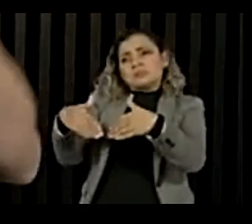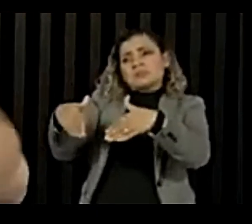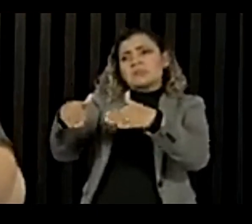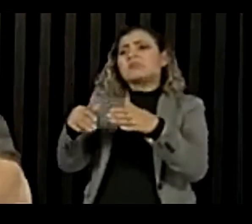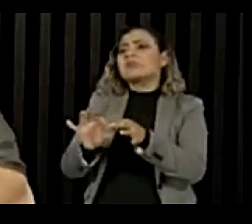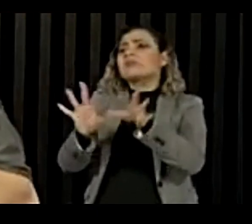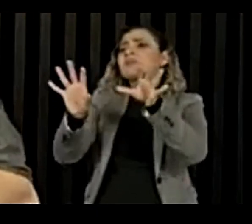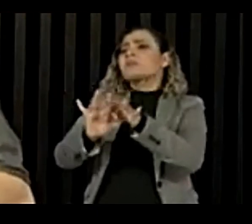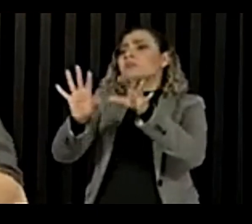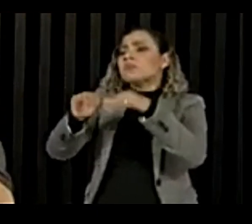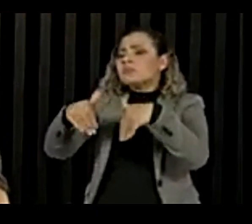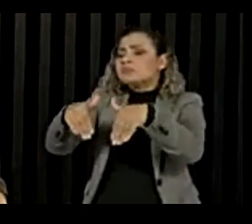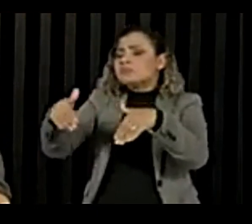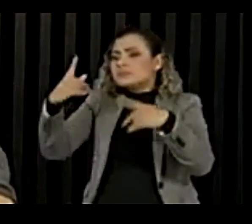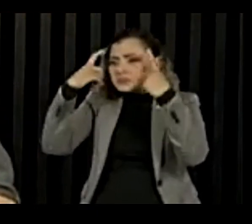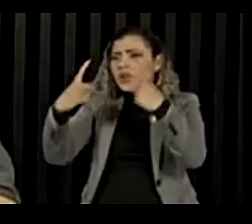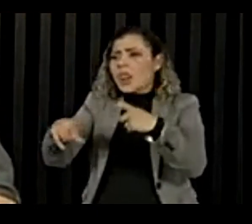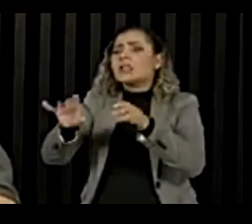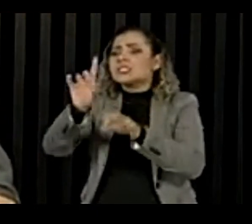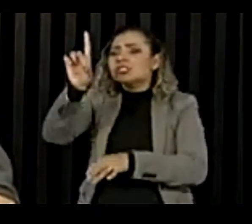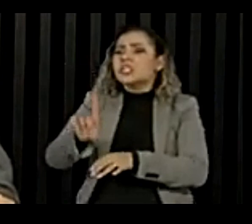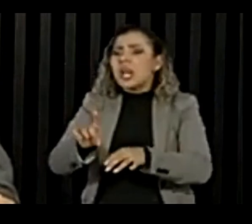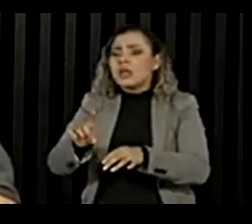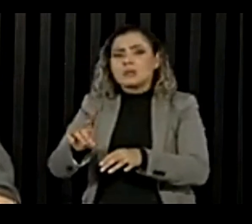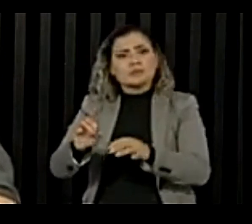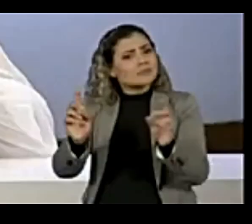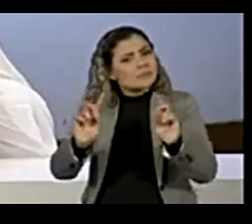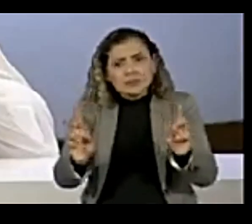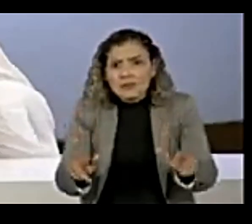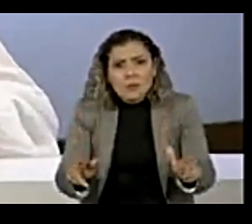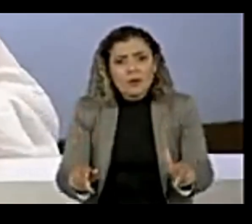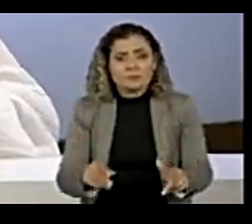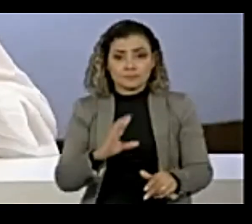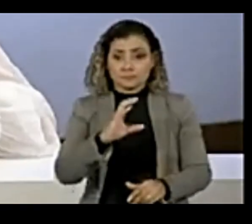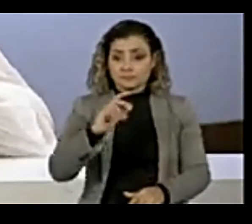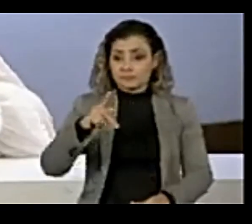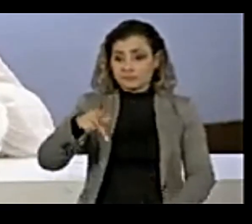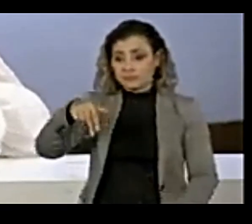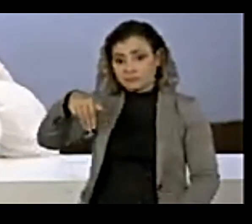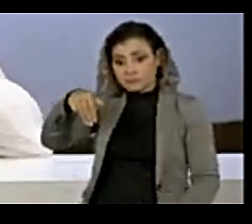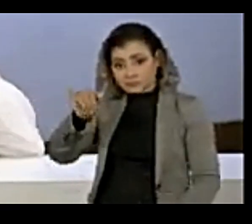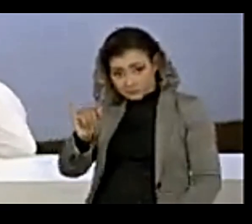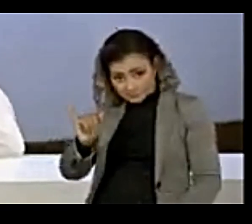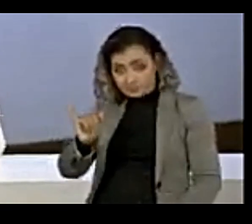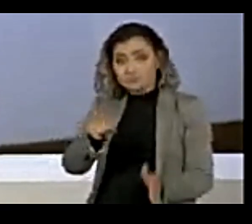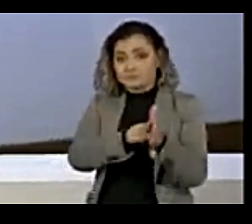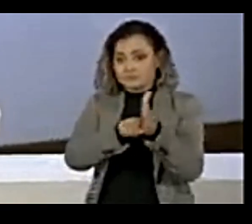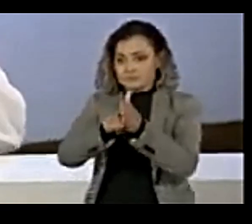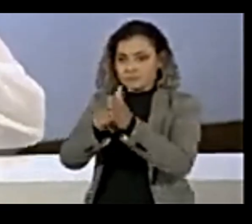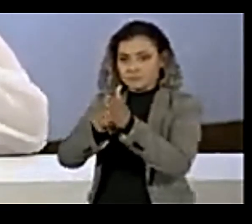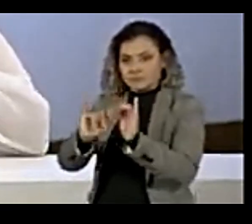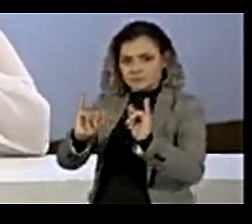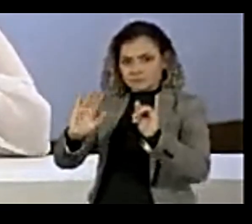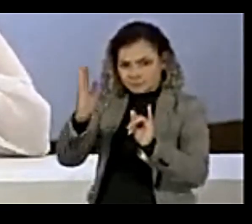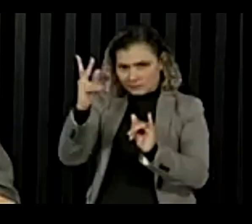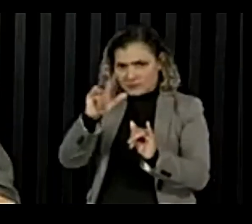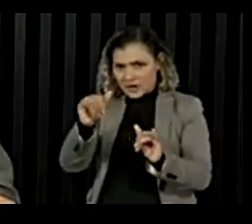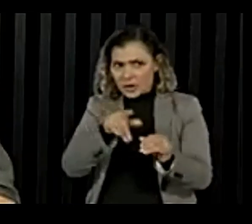deixar ela acontecer porque eles têm que ter direito a falar sobre isso. Você acha que a CPMI das fake news vai chegar até o atual governo?